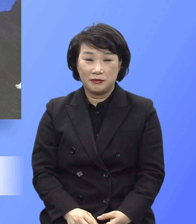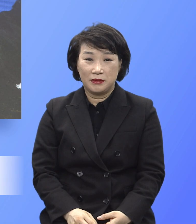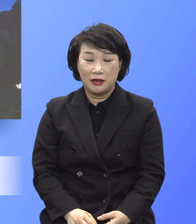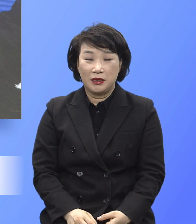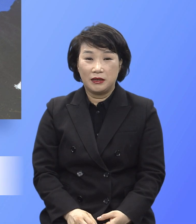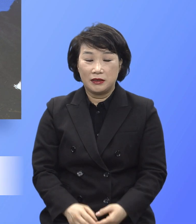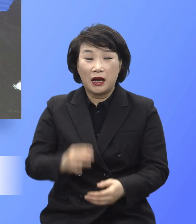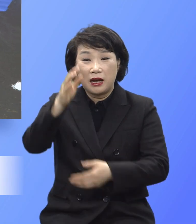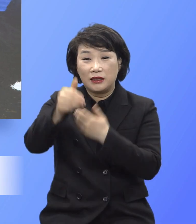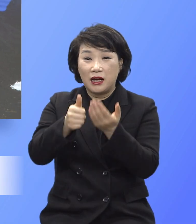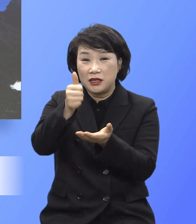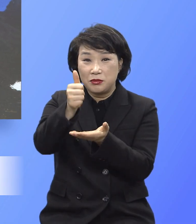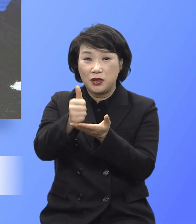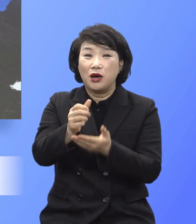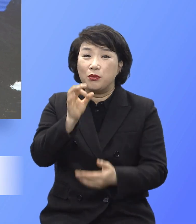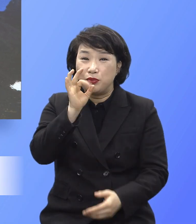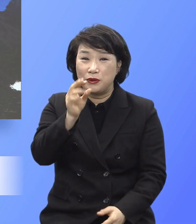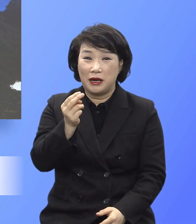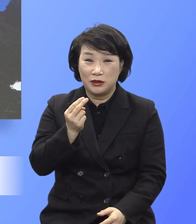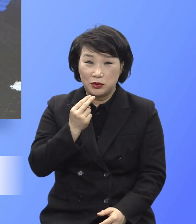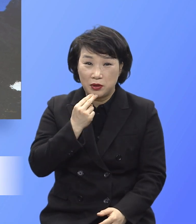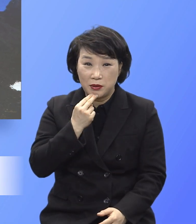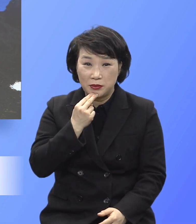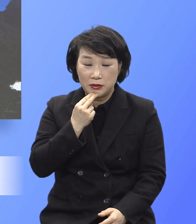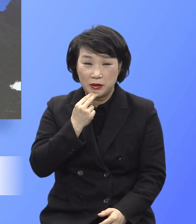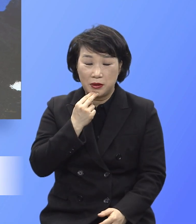하지 못할 것도 없으신